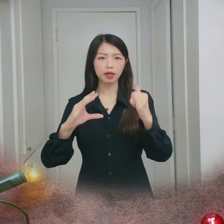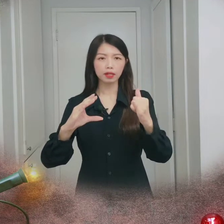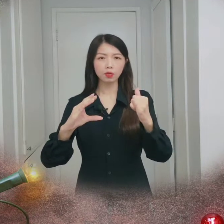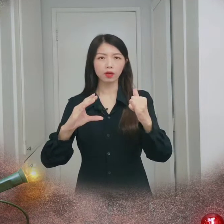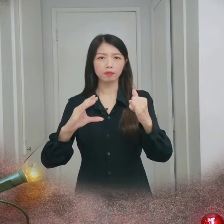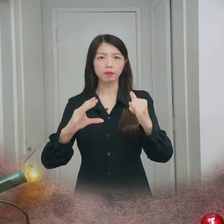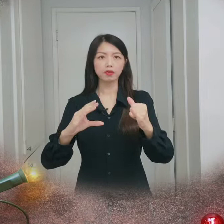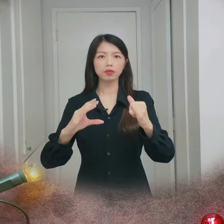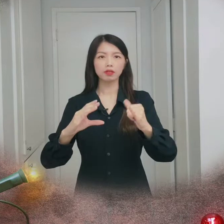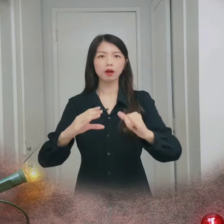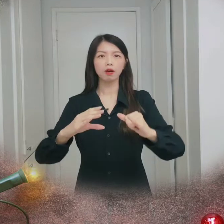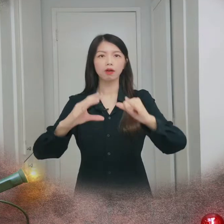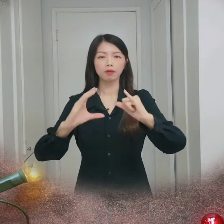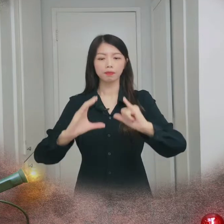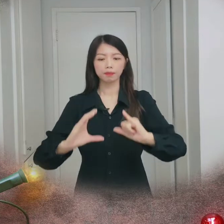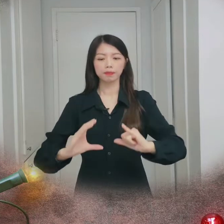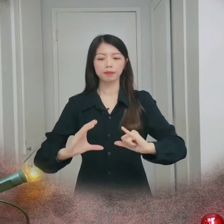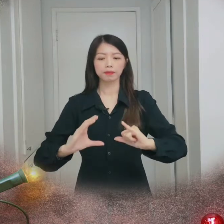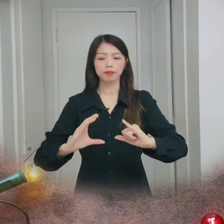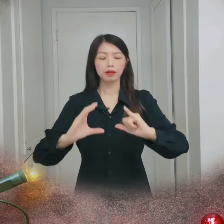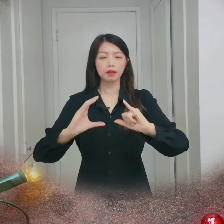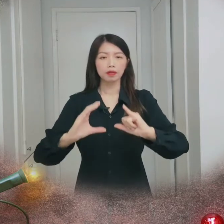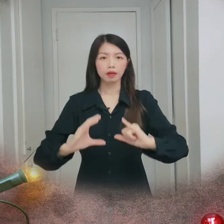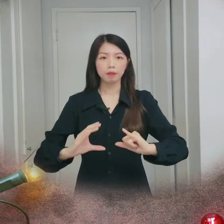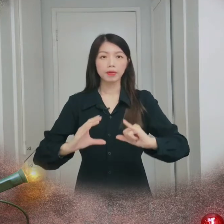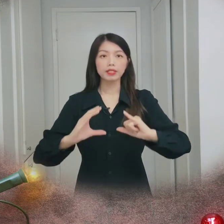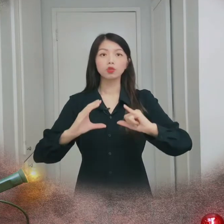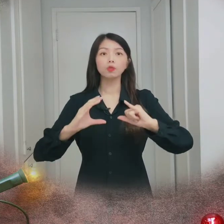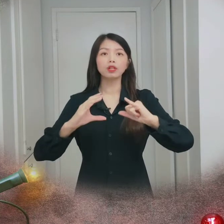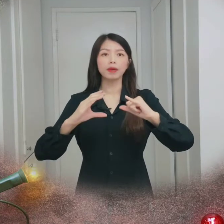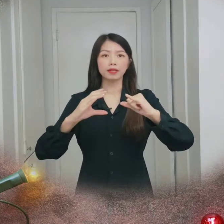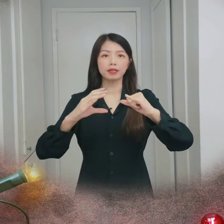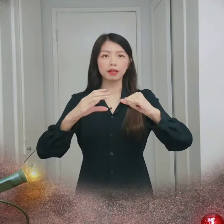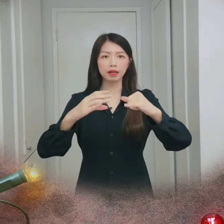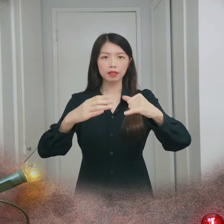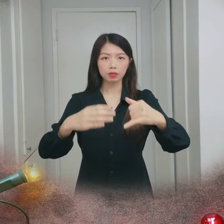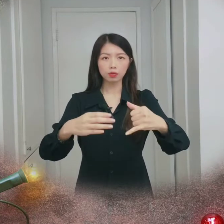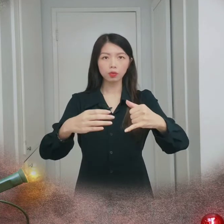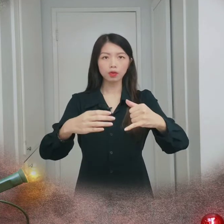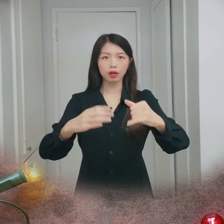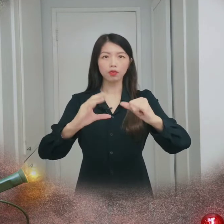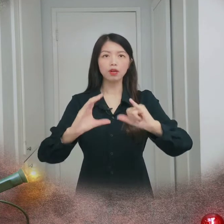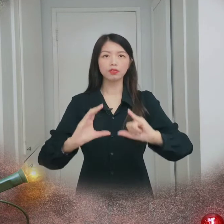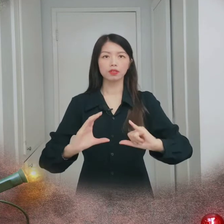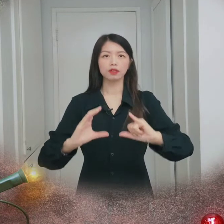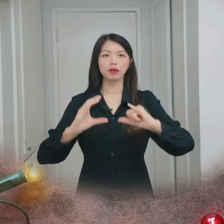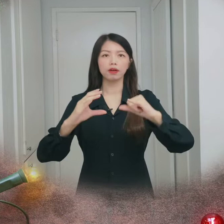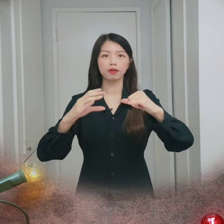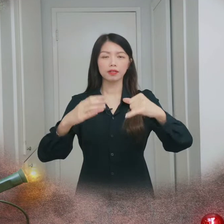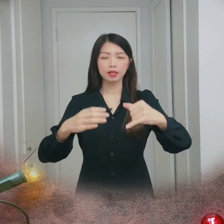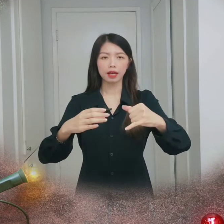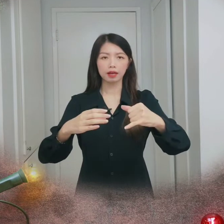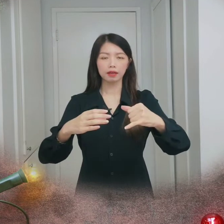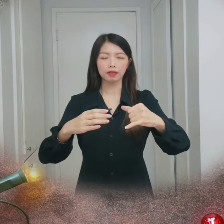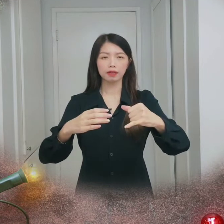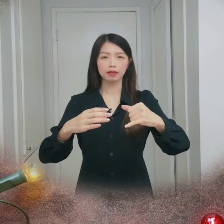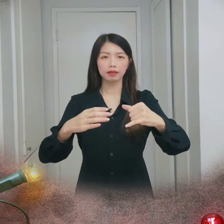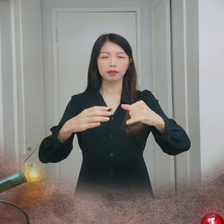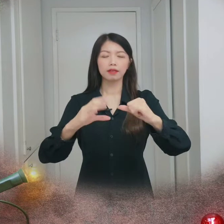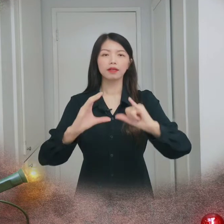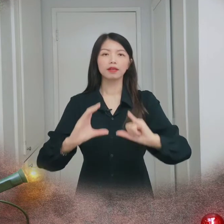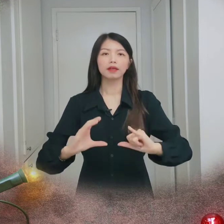엄지하고 새끼손가락만 펴주셔서 앞에 지구본을 만진다 생각하시고 손을 이렇게 굴려주시는 거예요. 세상.